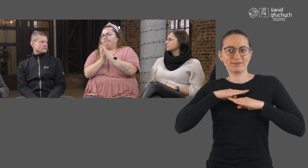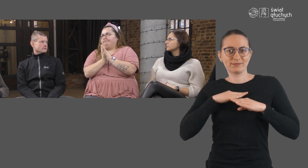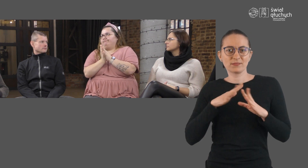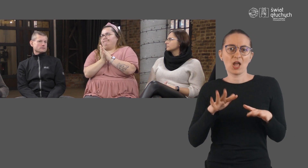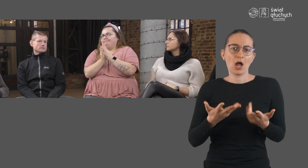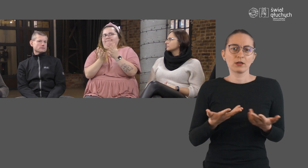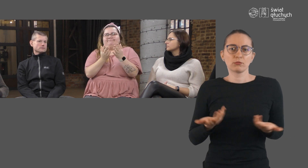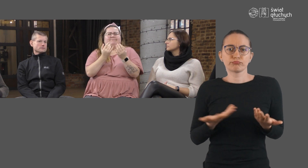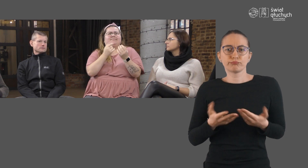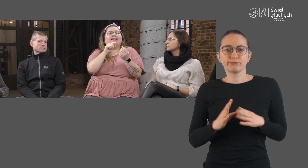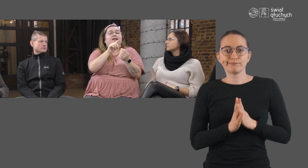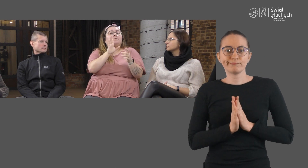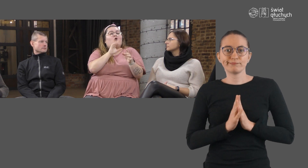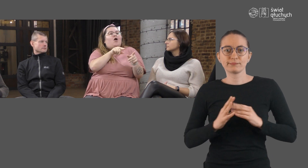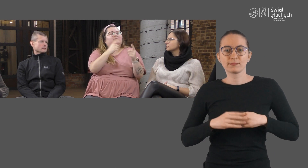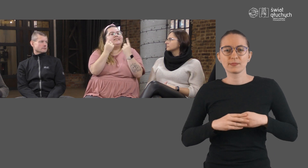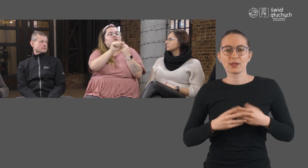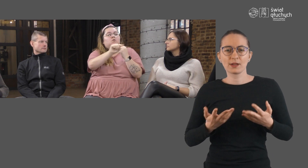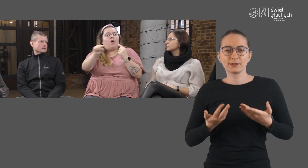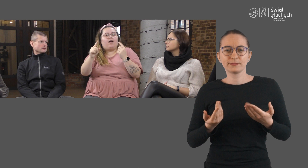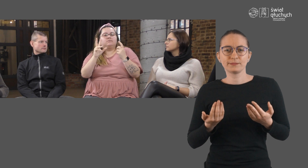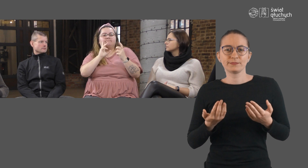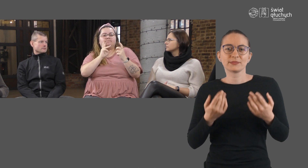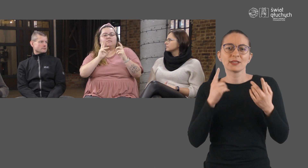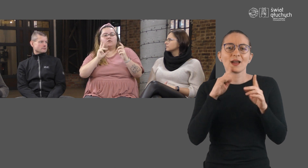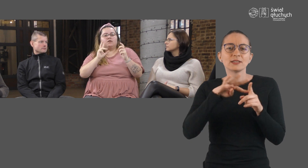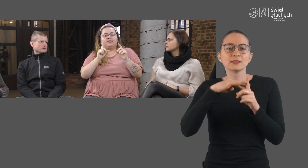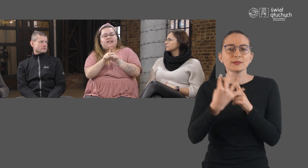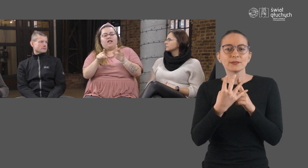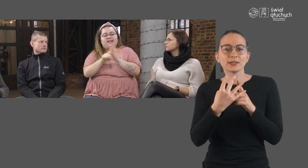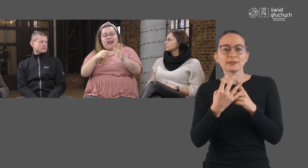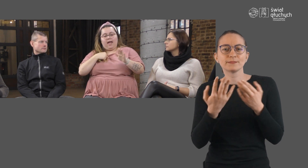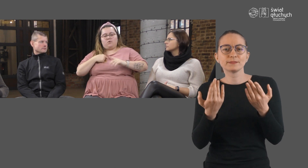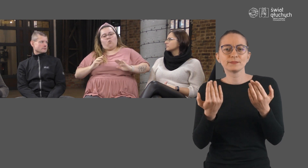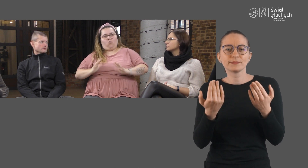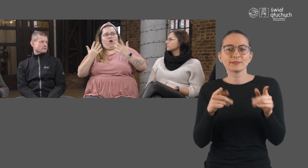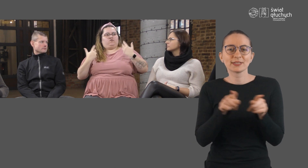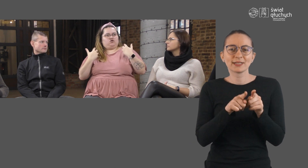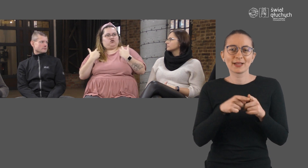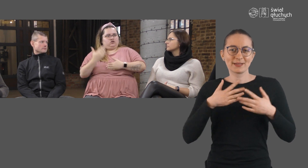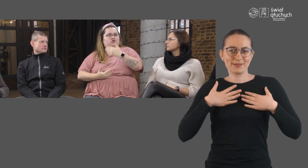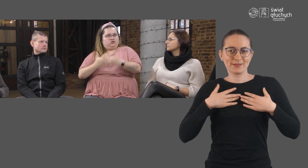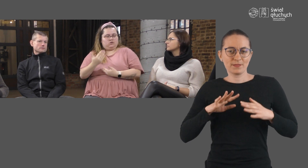dobrze. Albo na przykład, no właśnie tutaj podobne są sytuacje dla